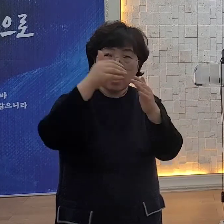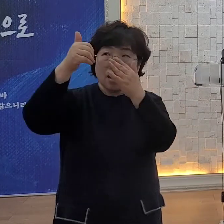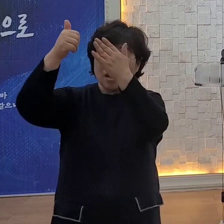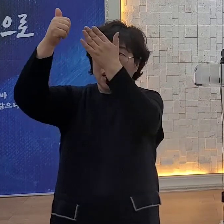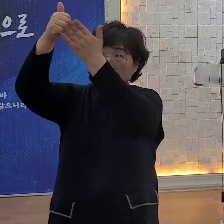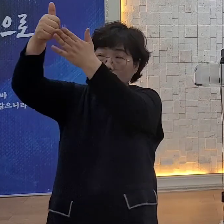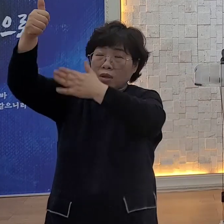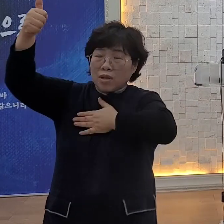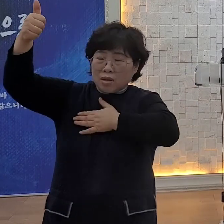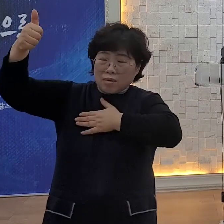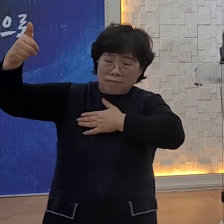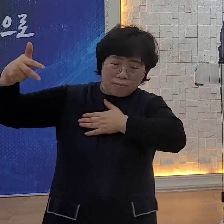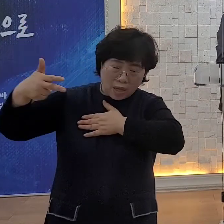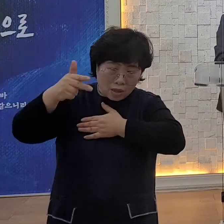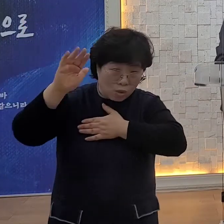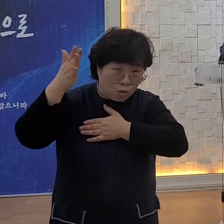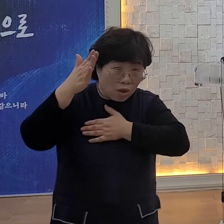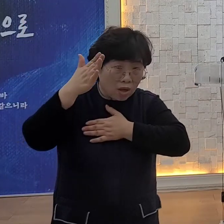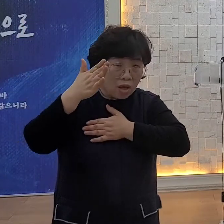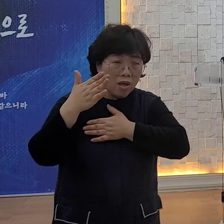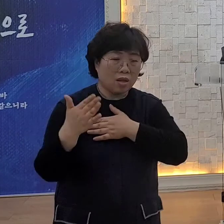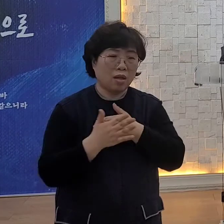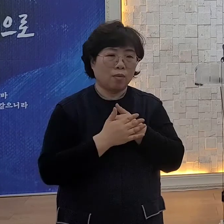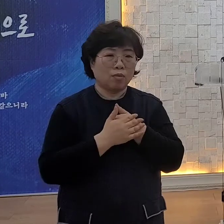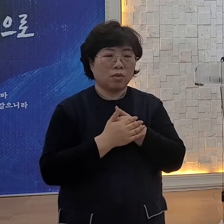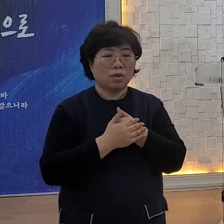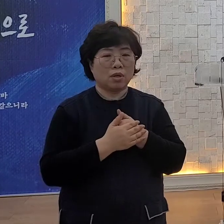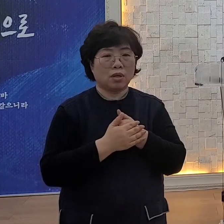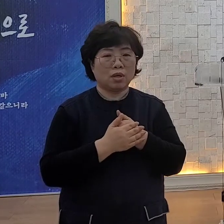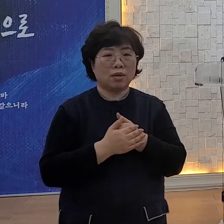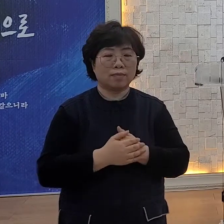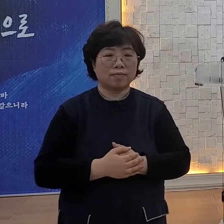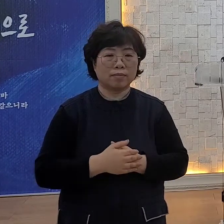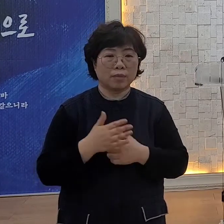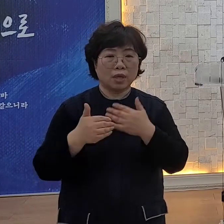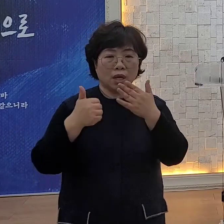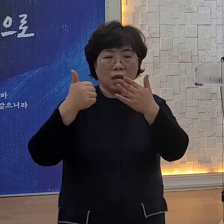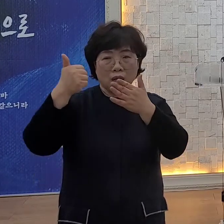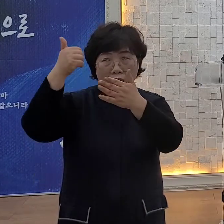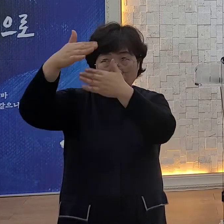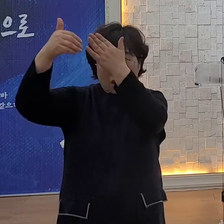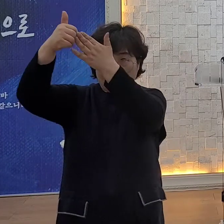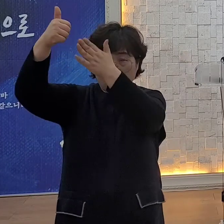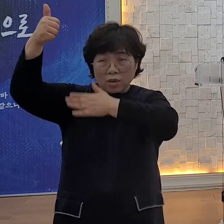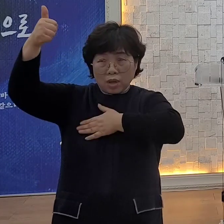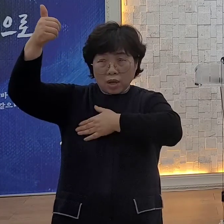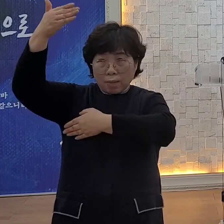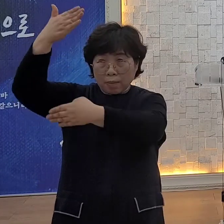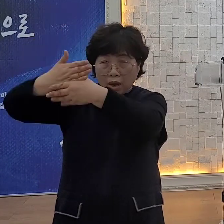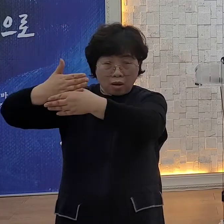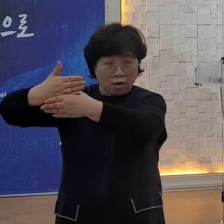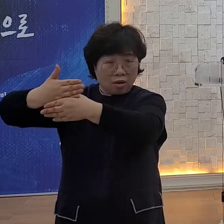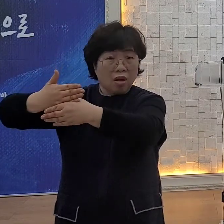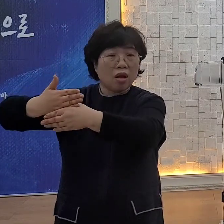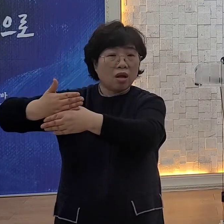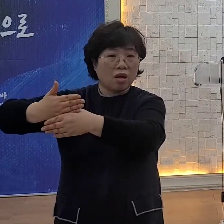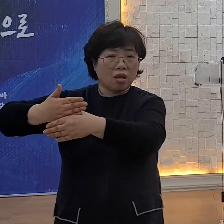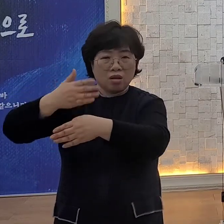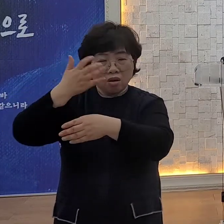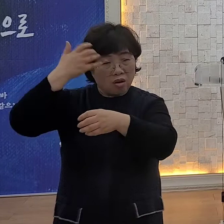알고 별것 아닌 줄 알고 살았는데 결국은 이게 쌓이다 보면 하나님과 우리 사이가 막히는 끊어지는 영적 문제가 된다라는